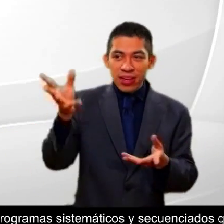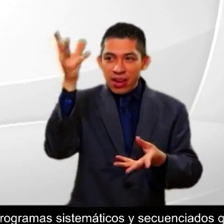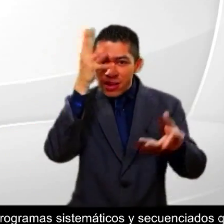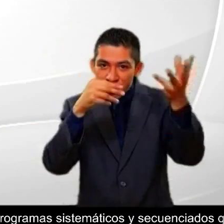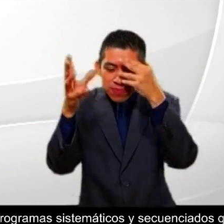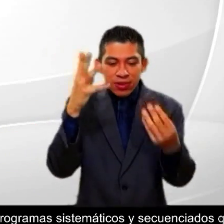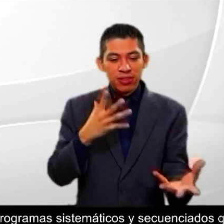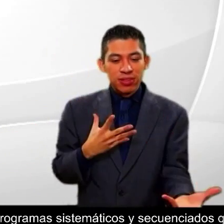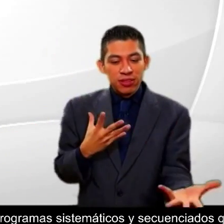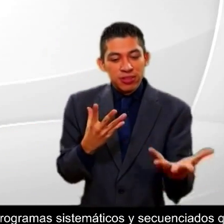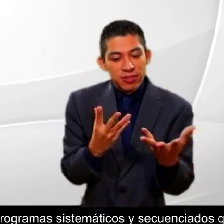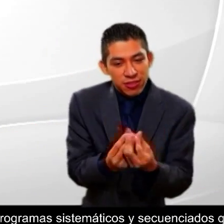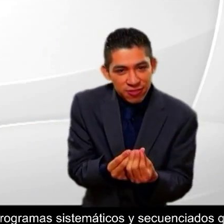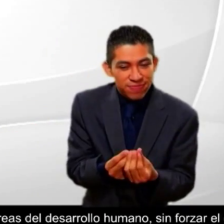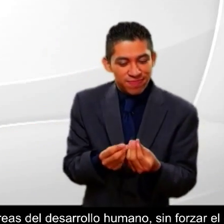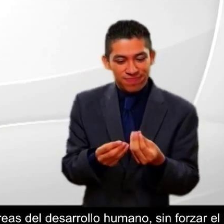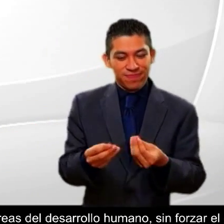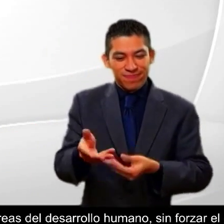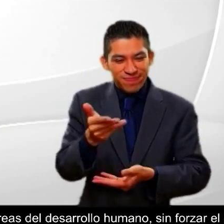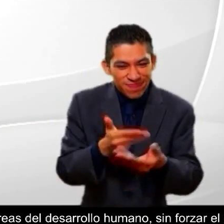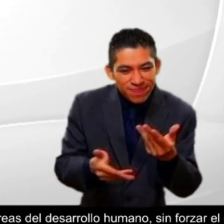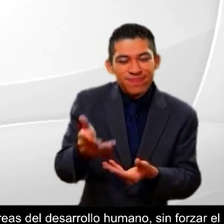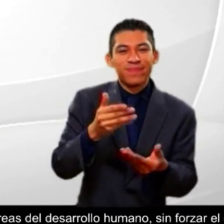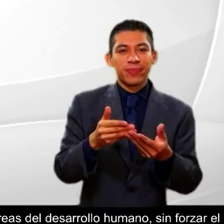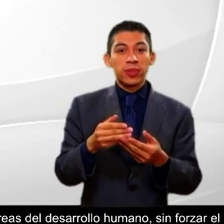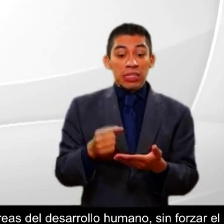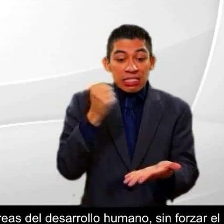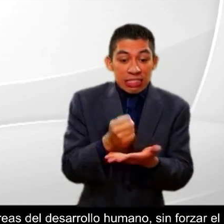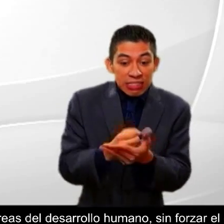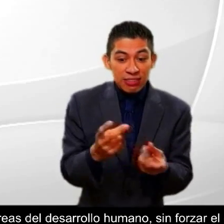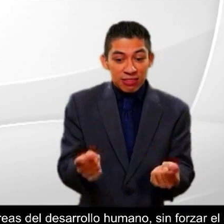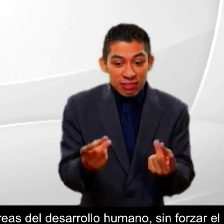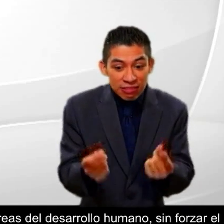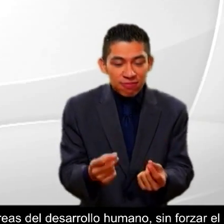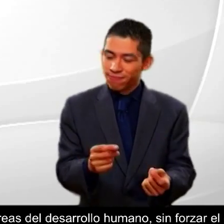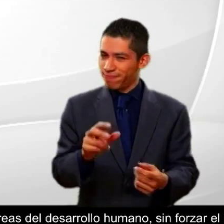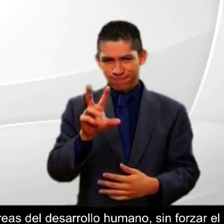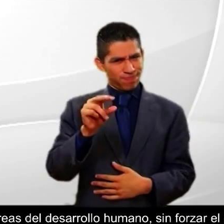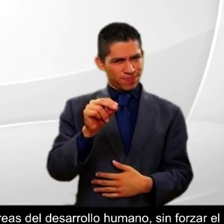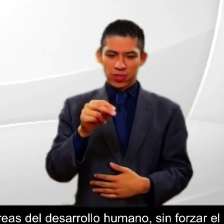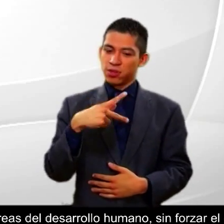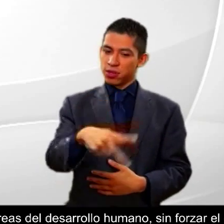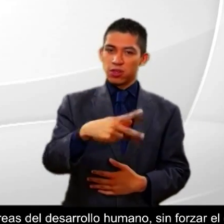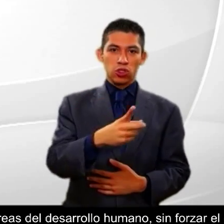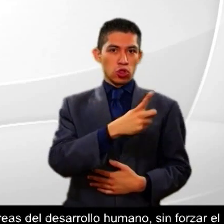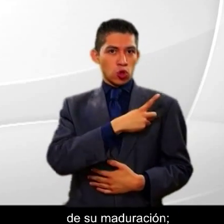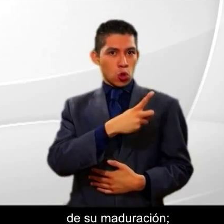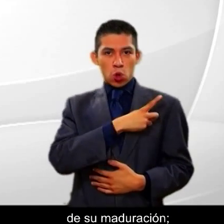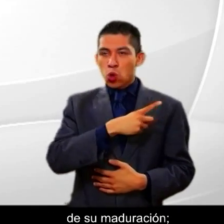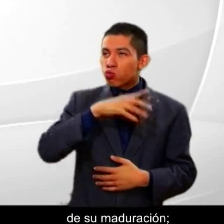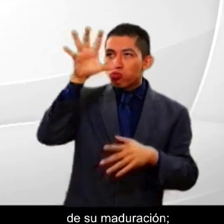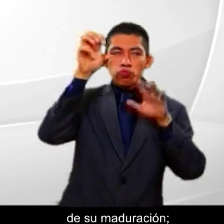secuenciados que abarquen todas las áreas de desarrollo humano Sin forzar el curso natural de su maduración